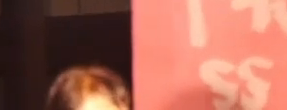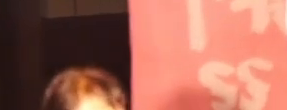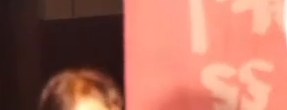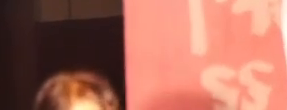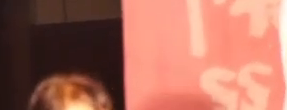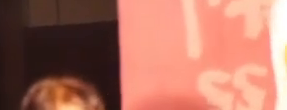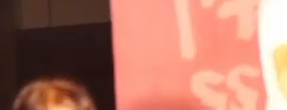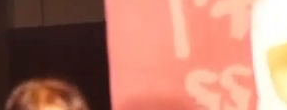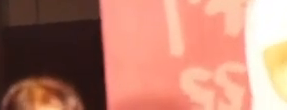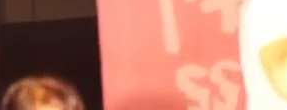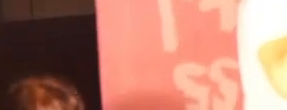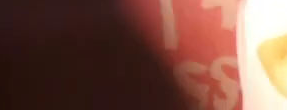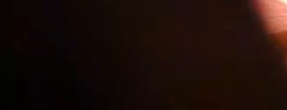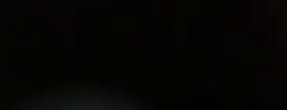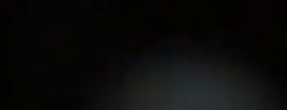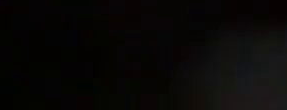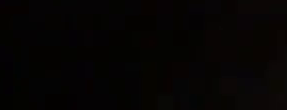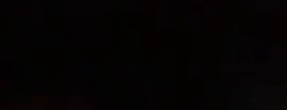少子化問題だと思います？